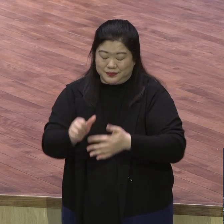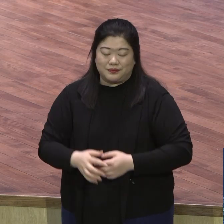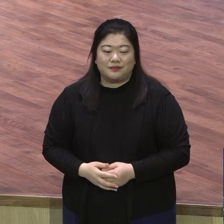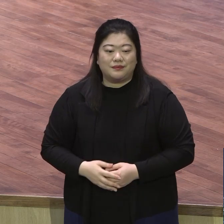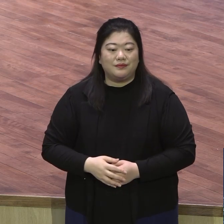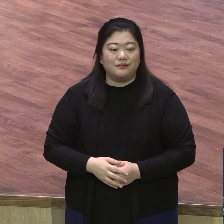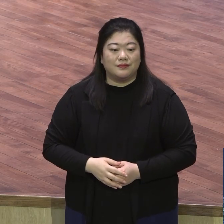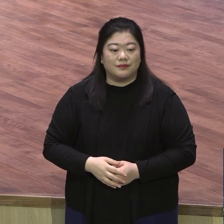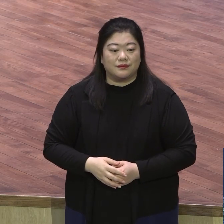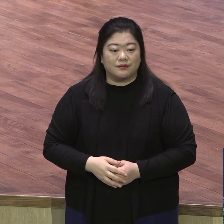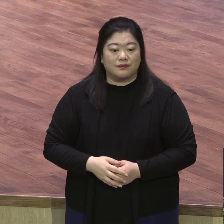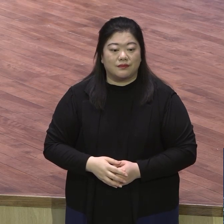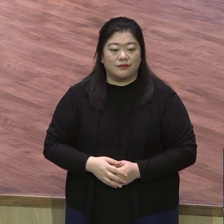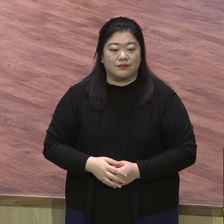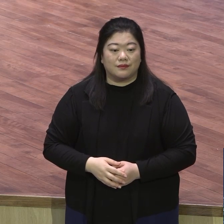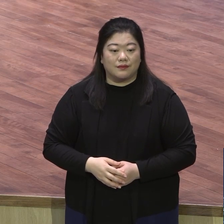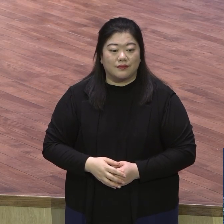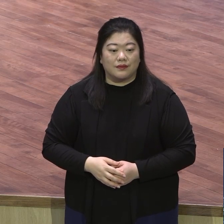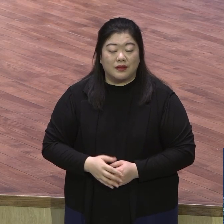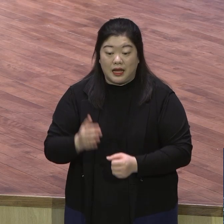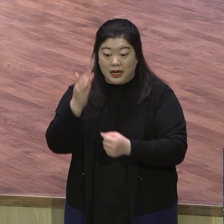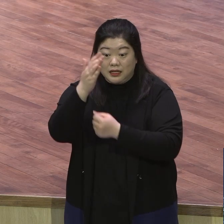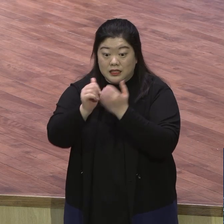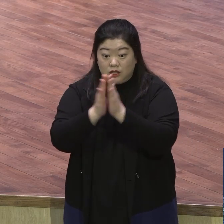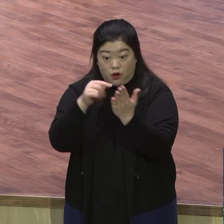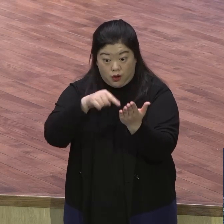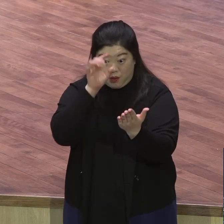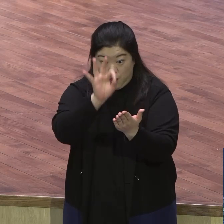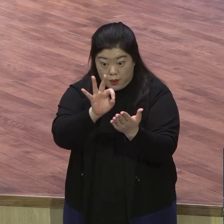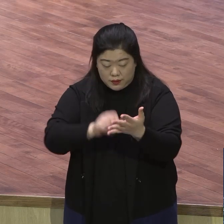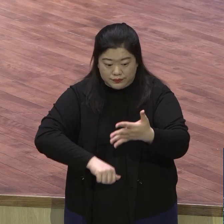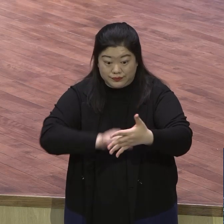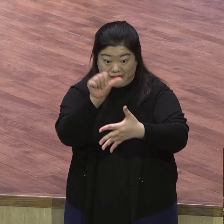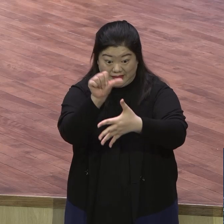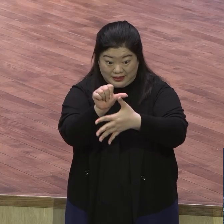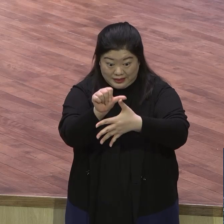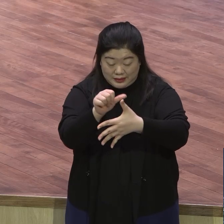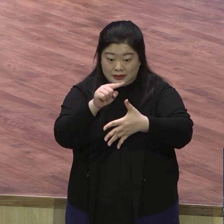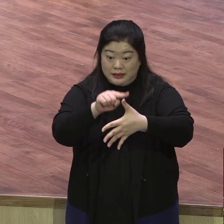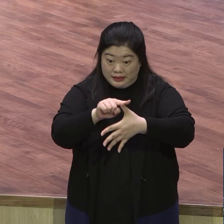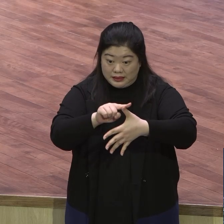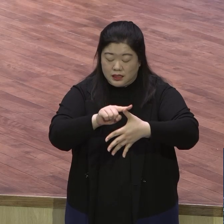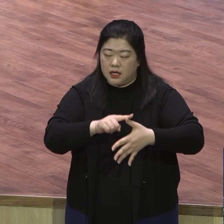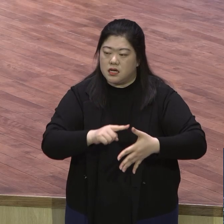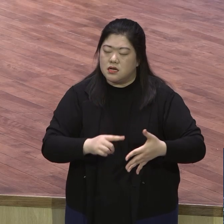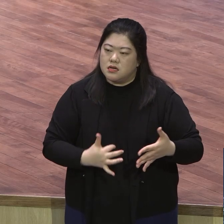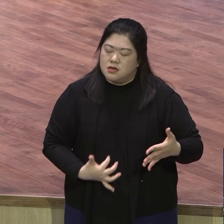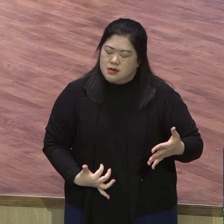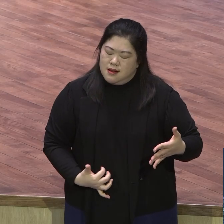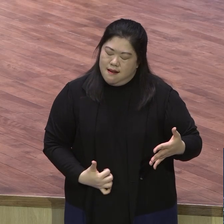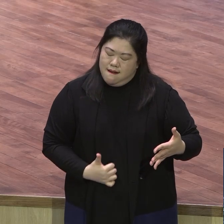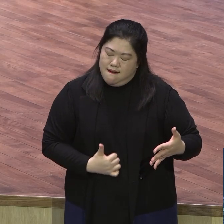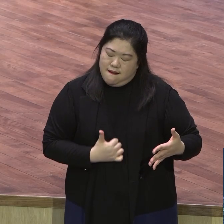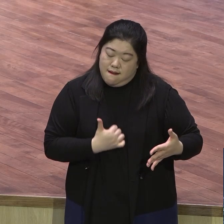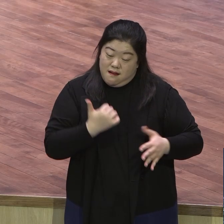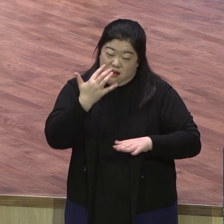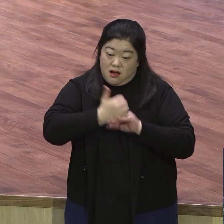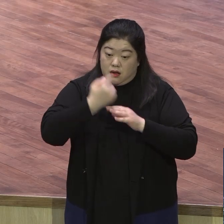이때 성경은요 가인이 몹시 분하여 안색이 변했다 그랬어요.